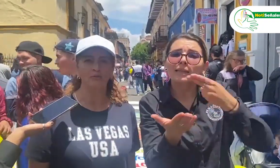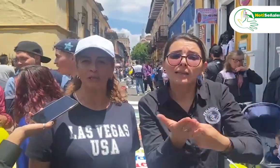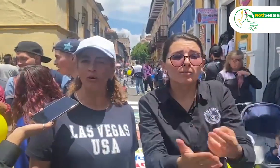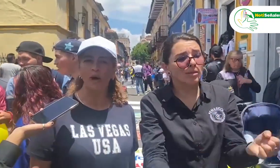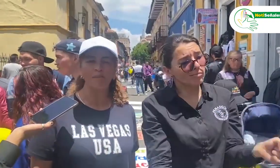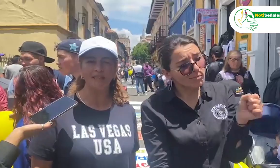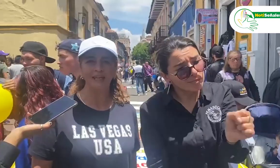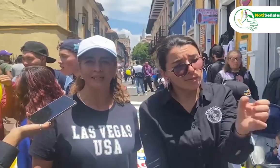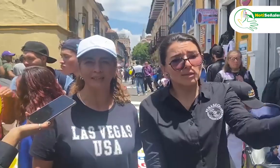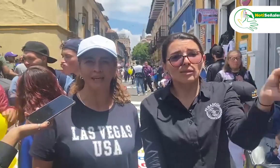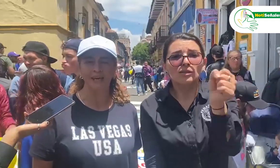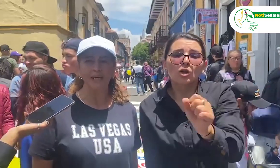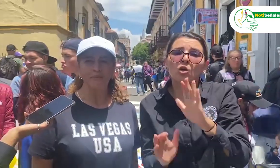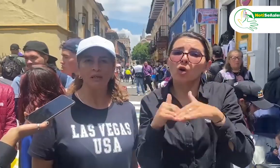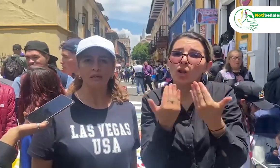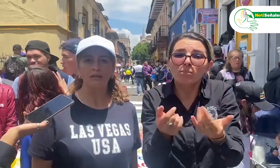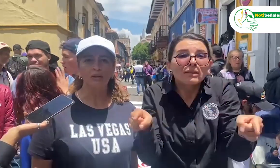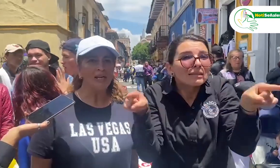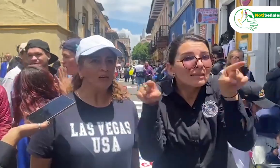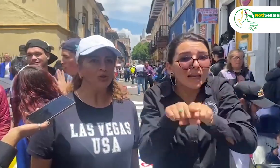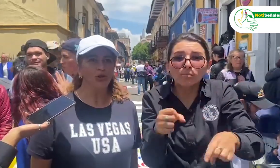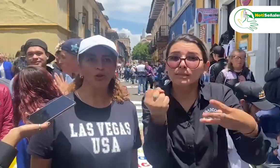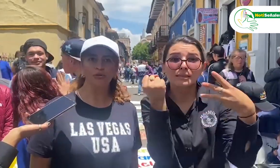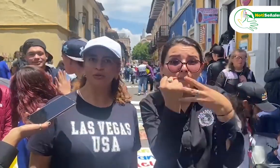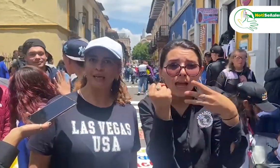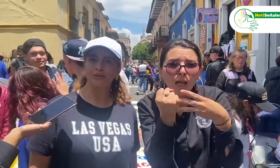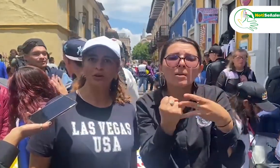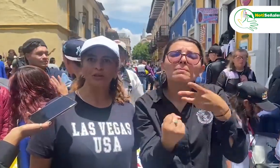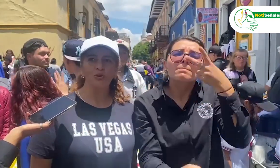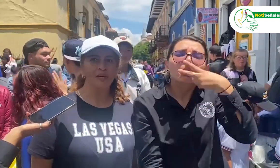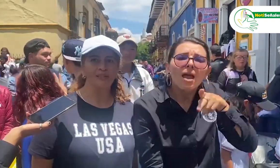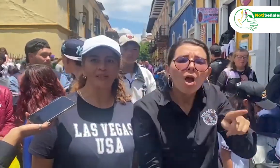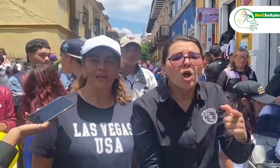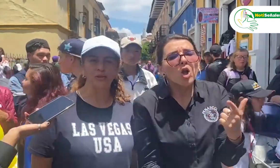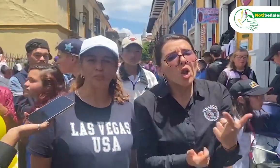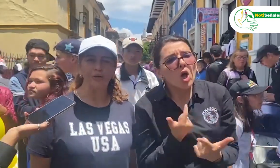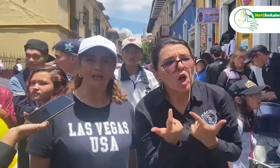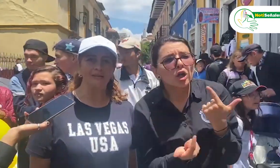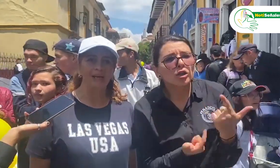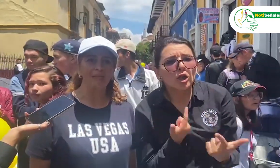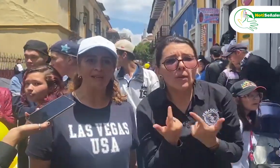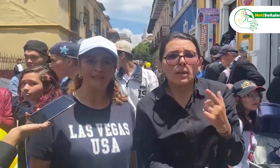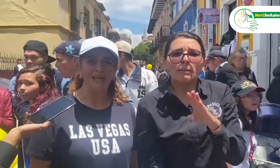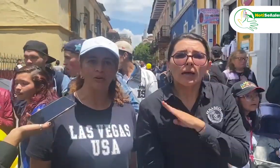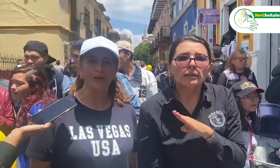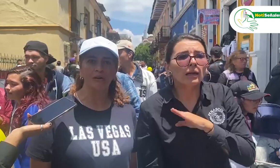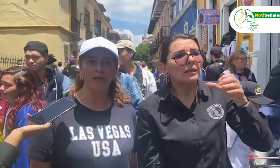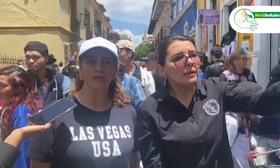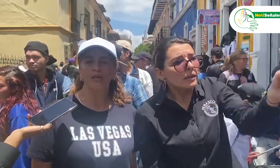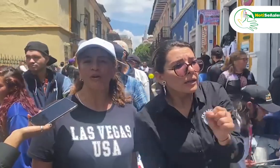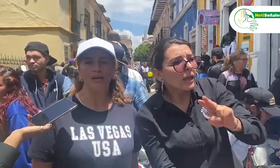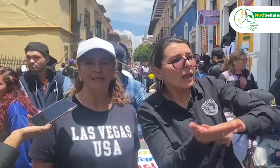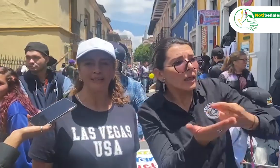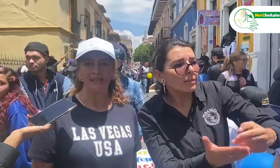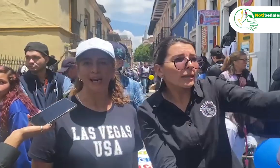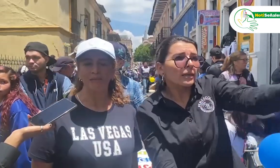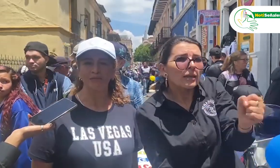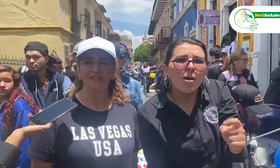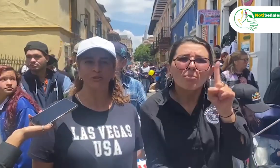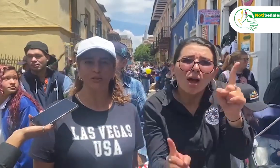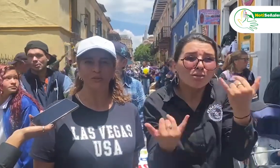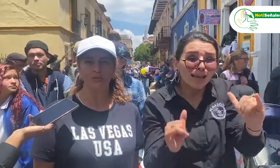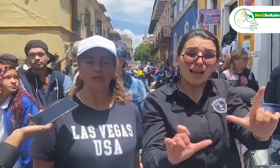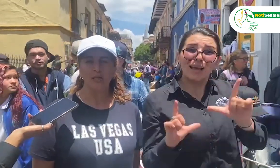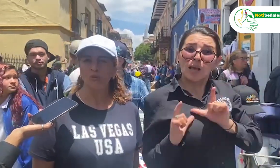colegios, igual pasa en el SENA. Mi hijo luchó en todo su bachillerato por el intérprete, salió del colegio y ahora en el SENA la